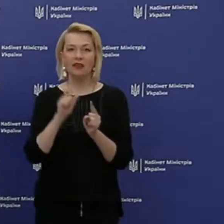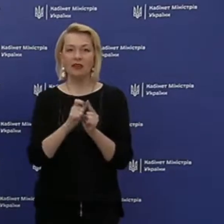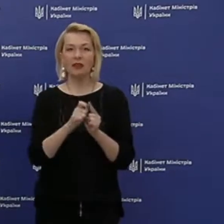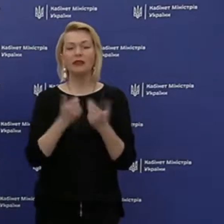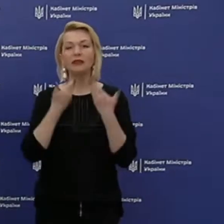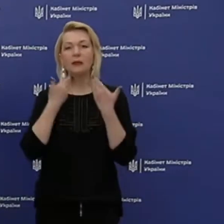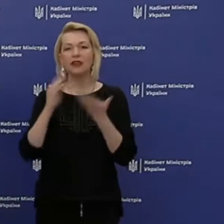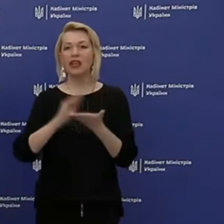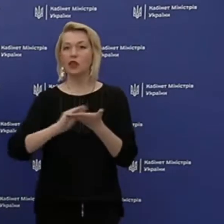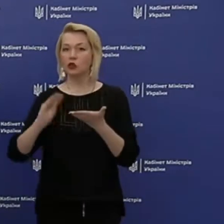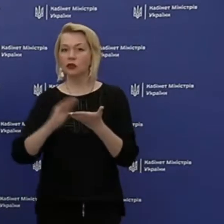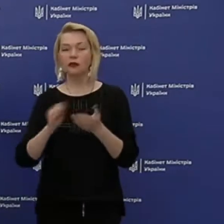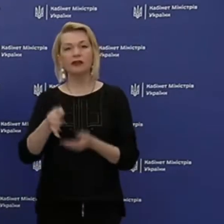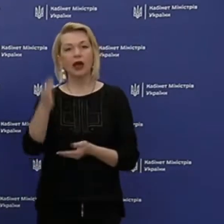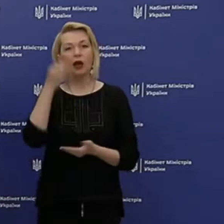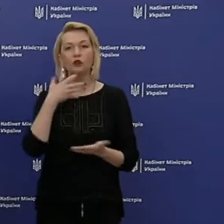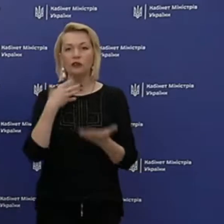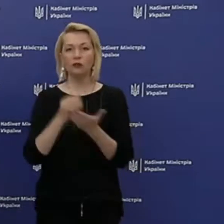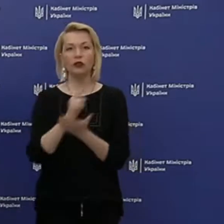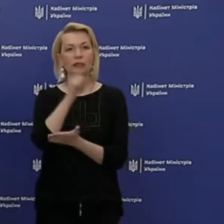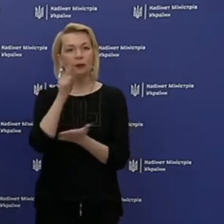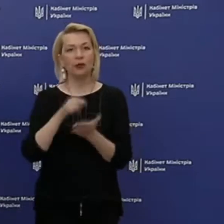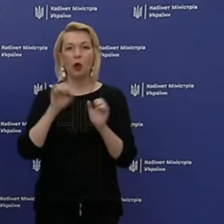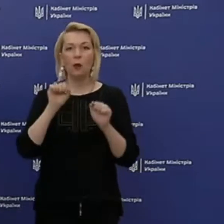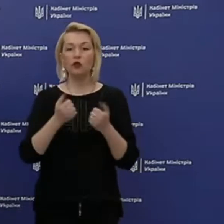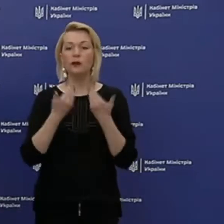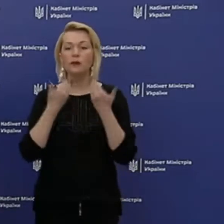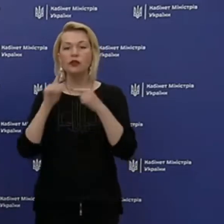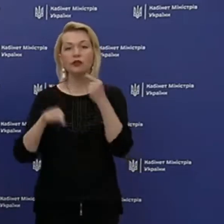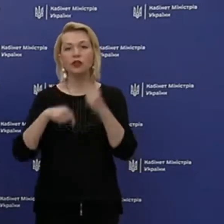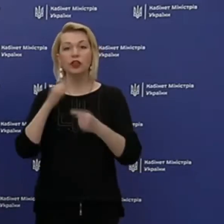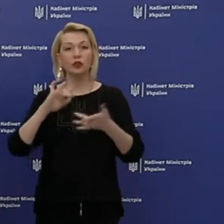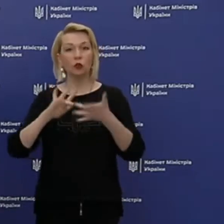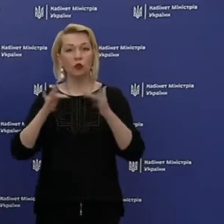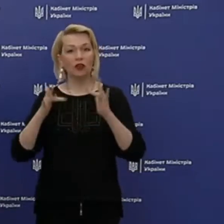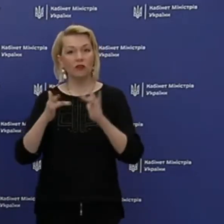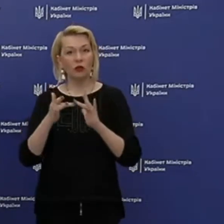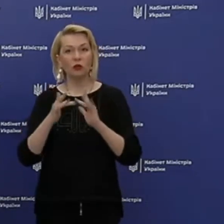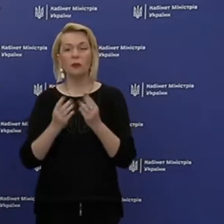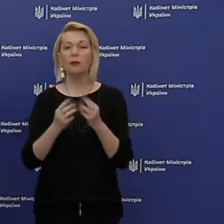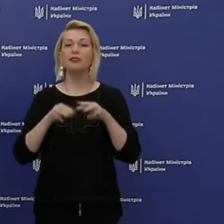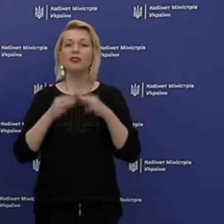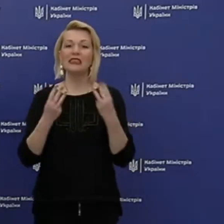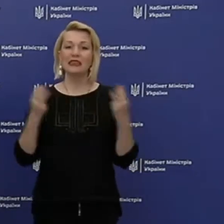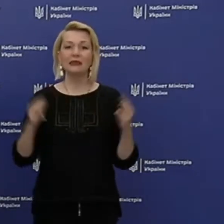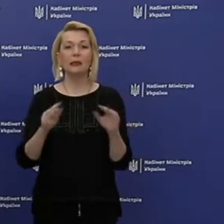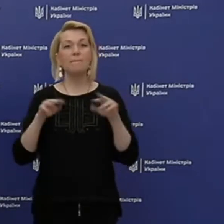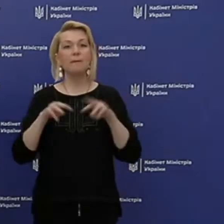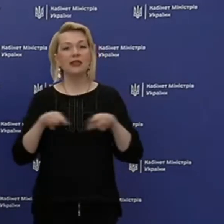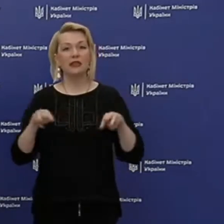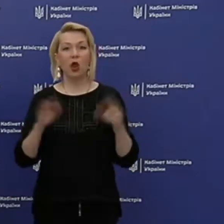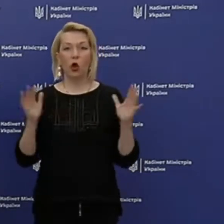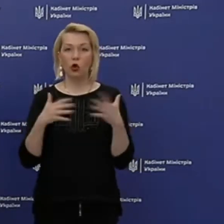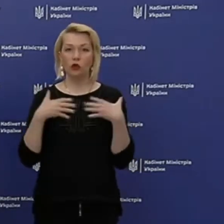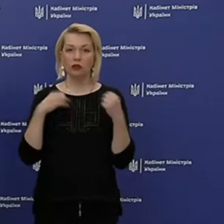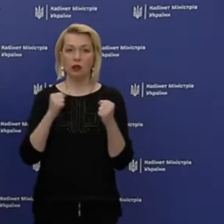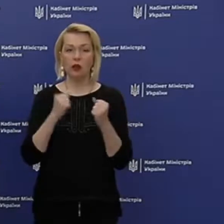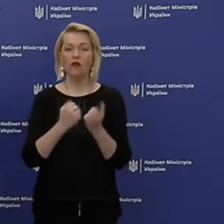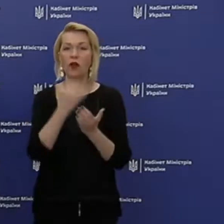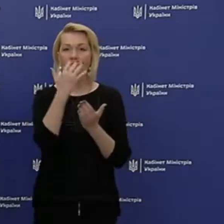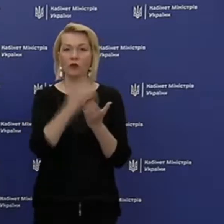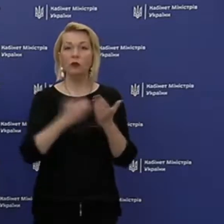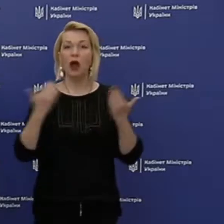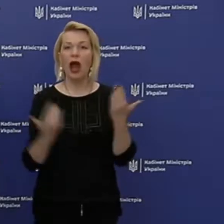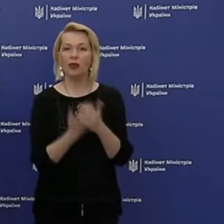запитання журналістів. Нагадую, що свої запитання ви можете поставити через Google форму на сайті Міністерства охорони здоров'я у рубриці «Анонси». А